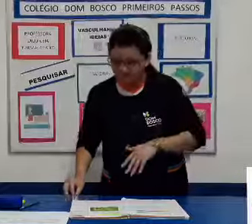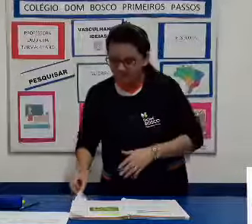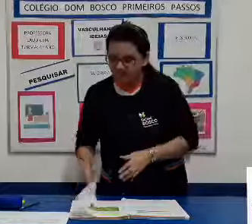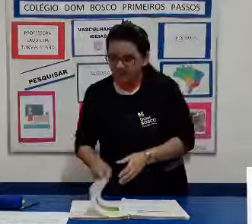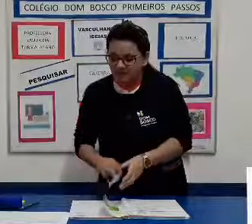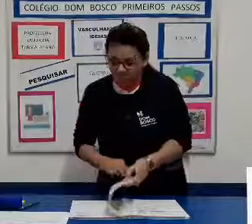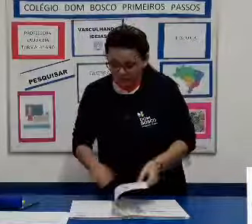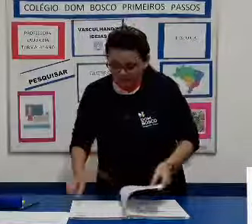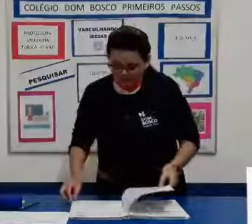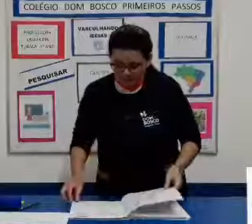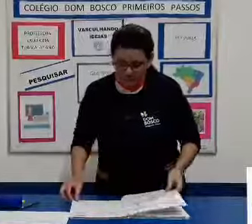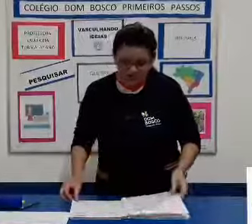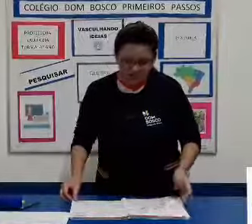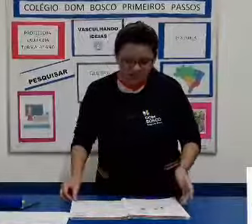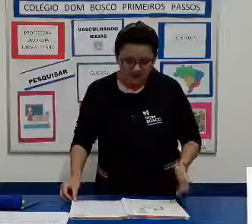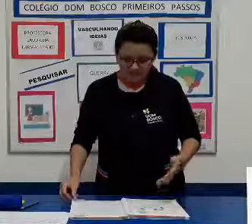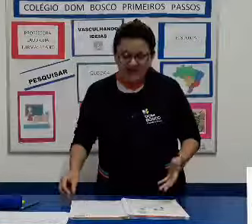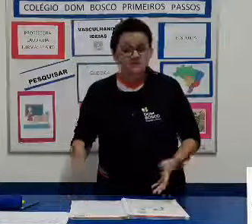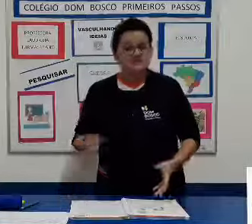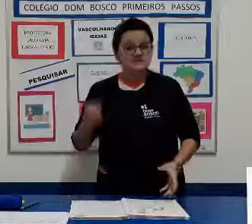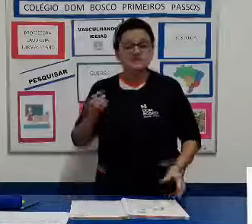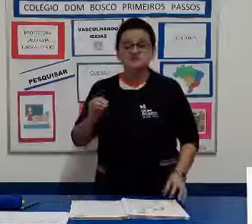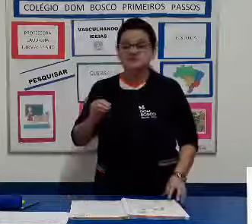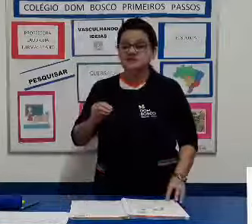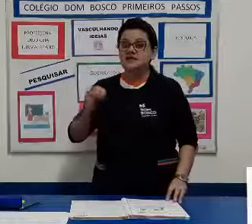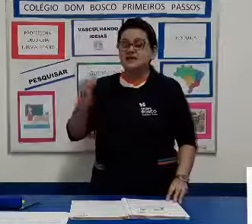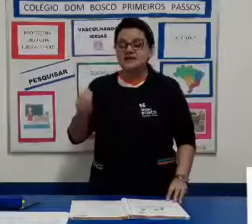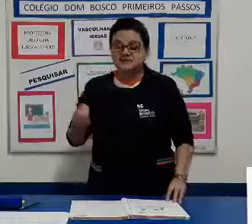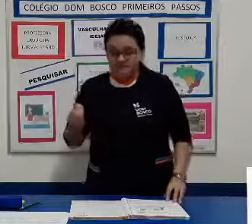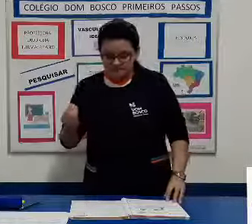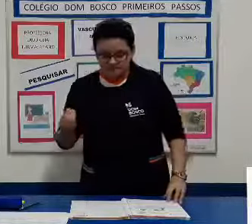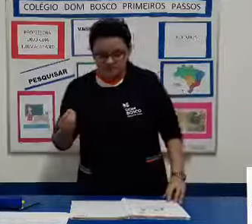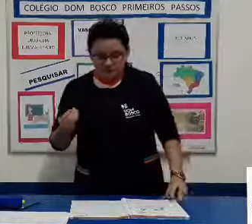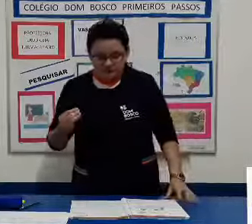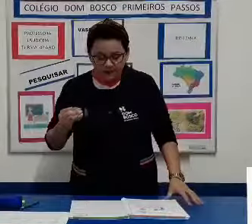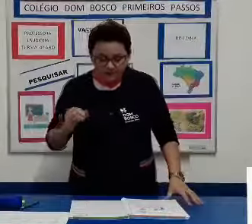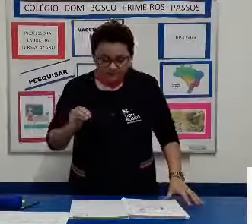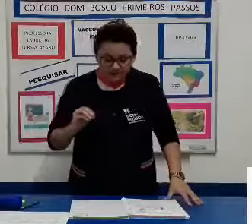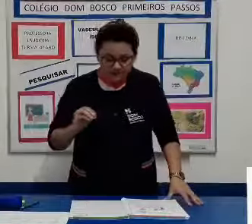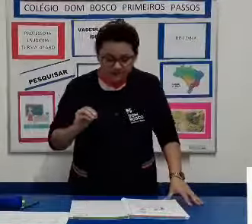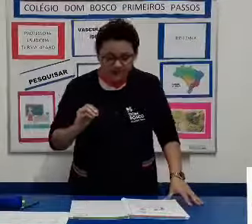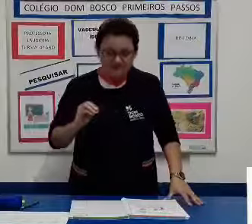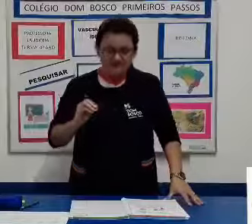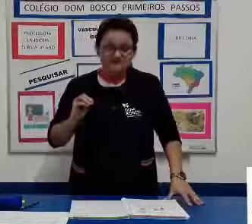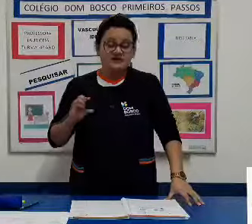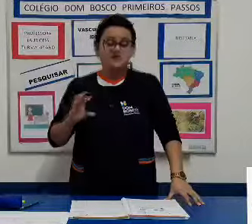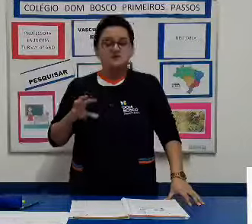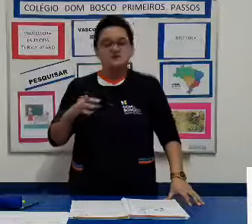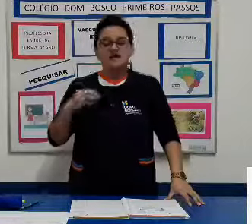chamar. Então lá na página 147, nós também vamos ter exercício. Então o que, que vocês vão fazer? Vai falar sobre as